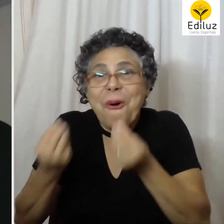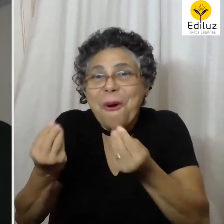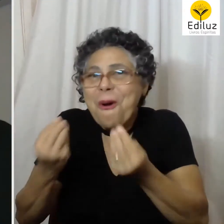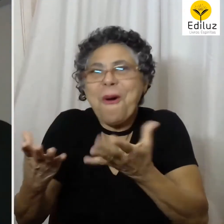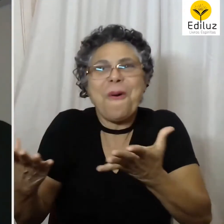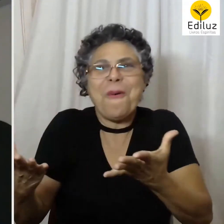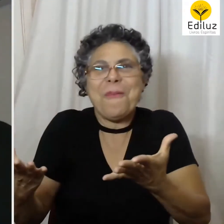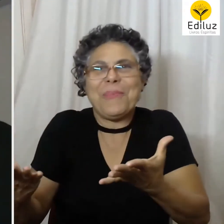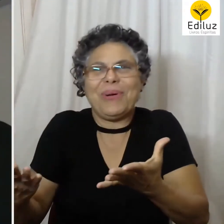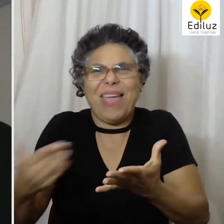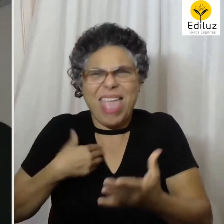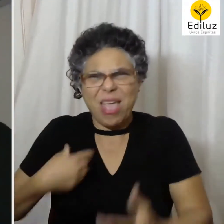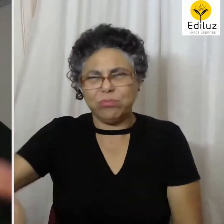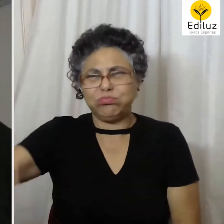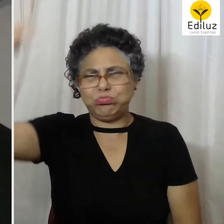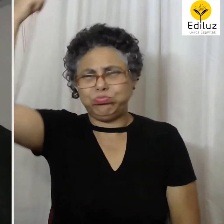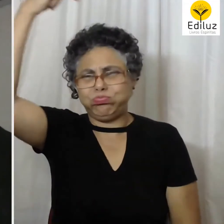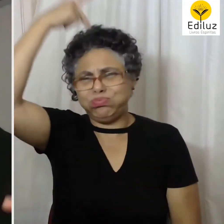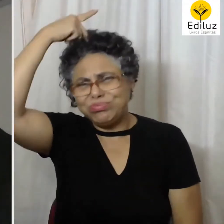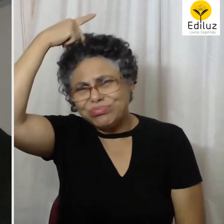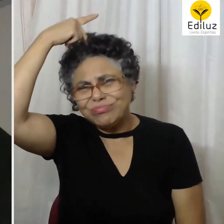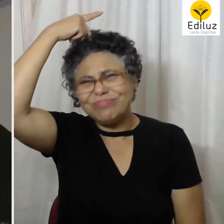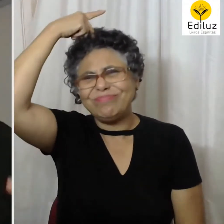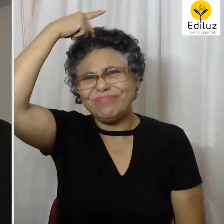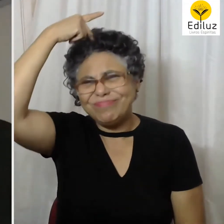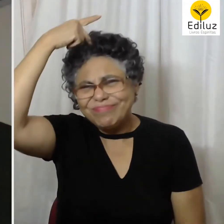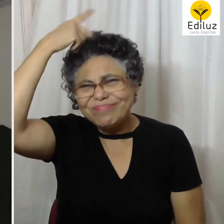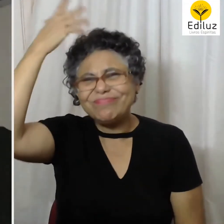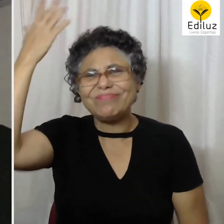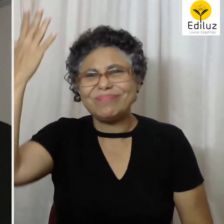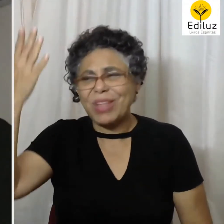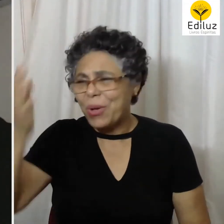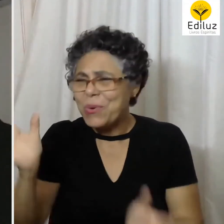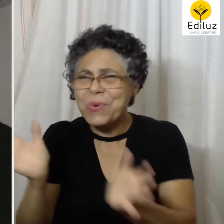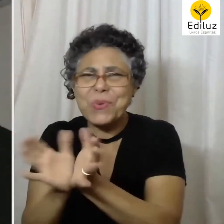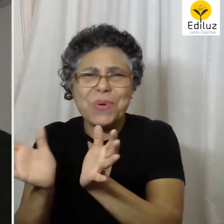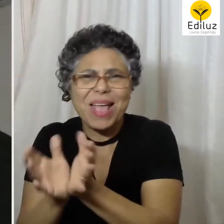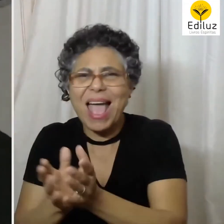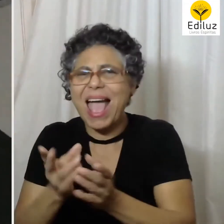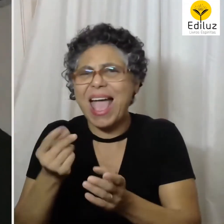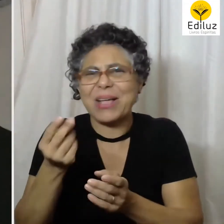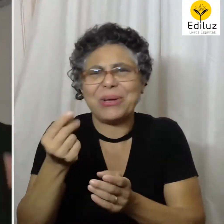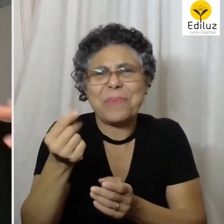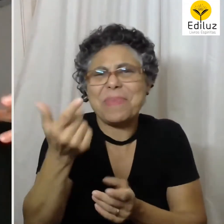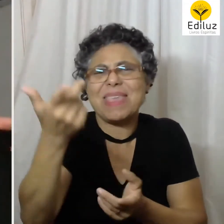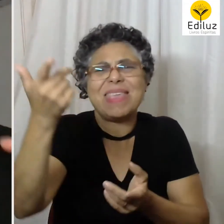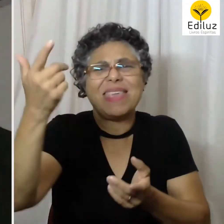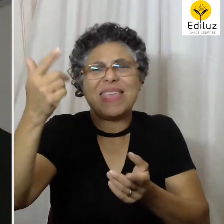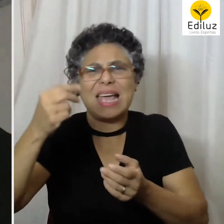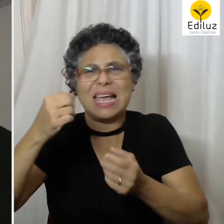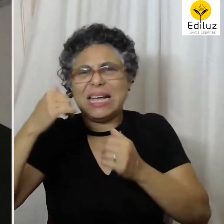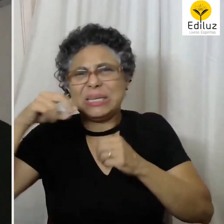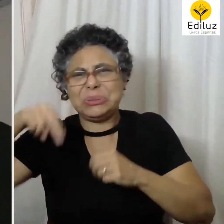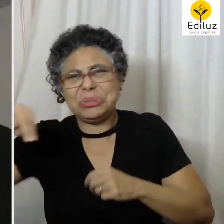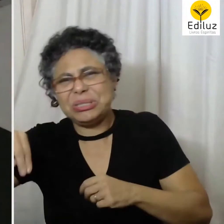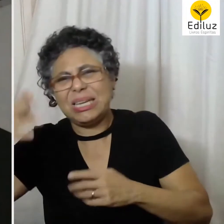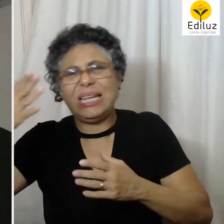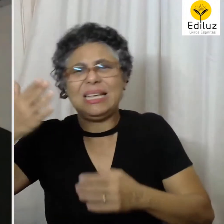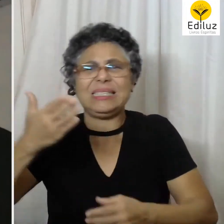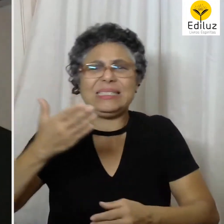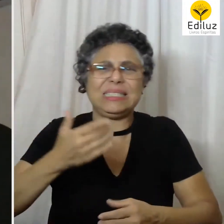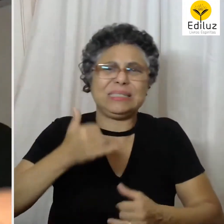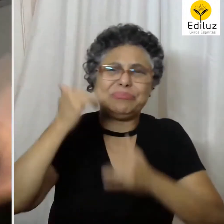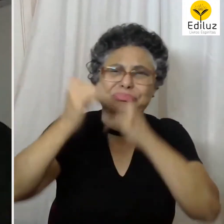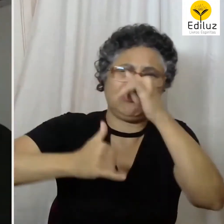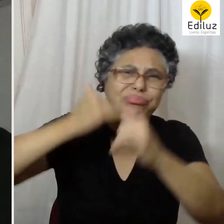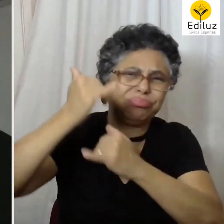nossa ignorância, o contexto, o ambiente, a economia, as notícias, a mídia,